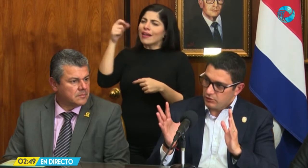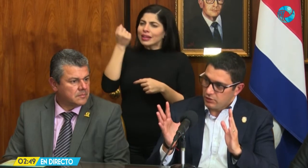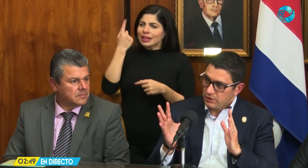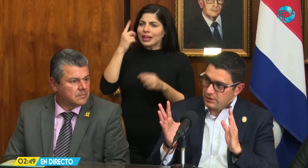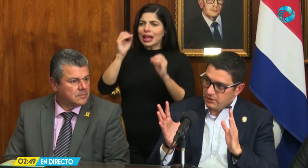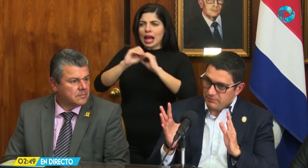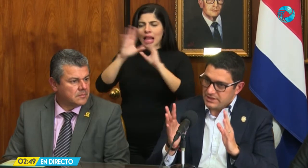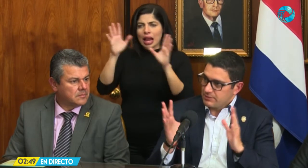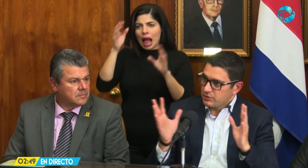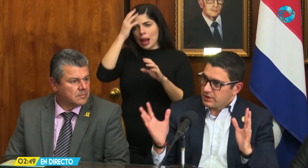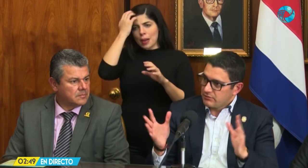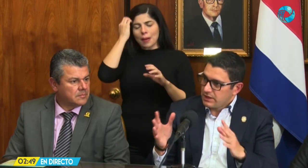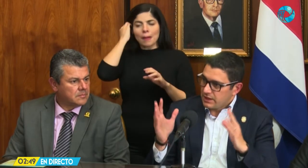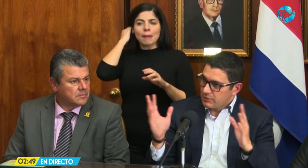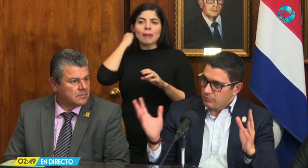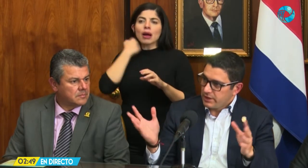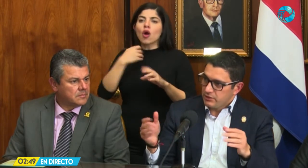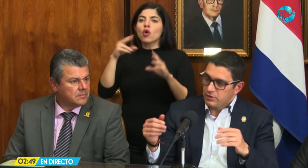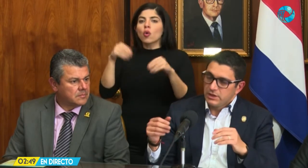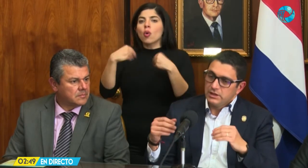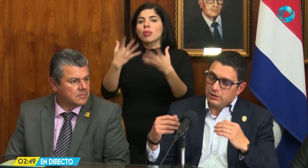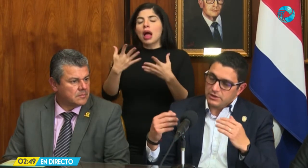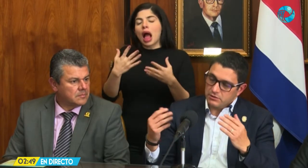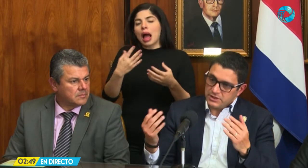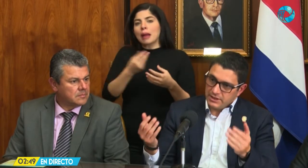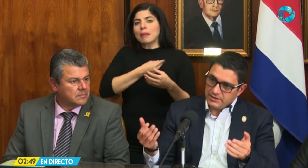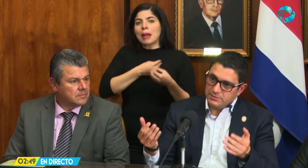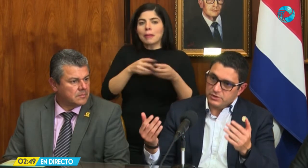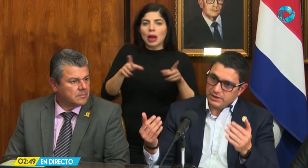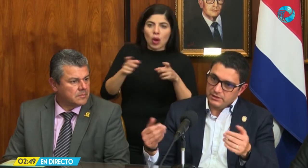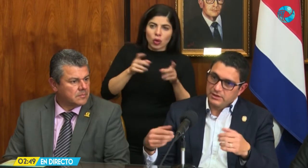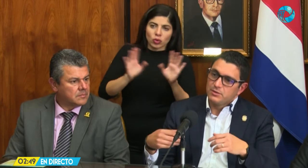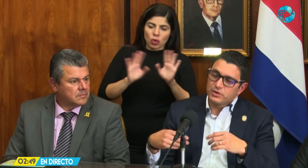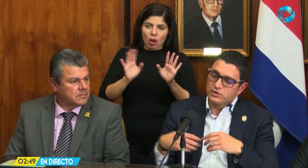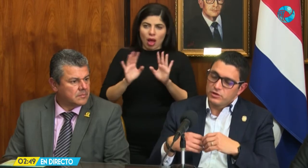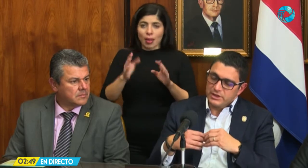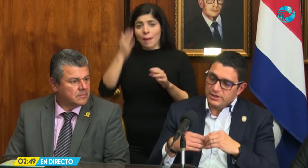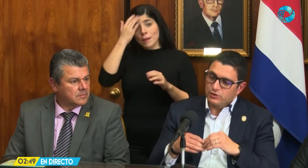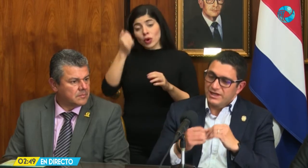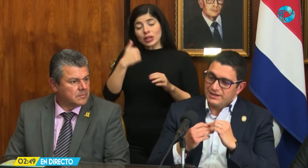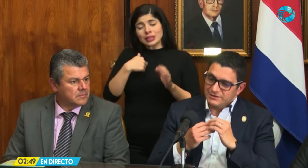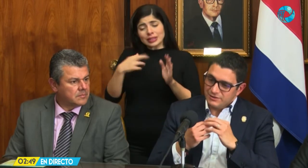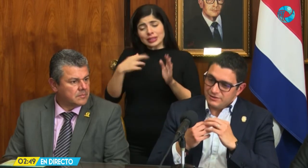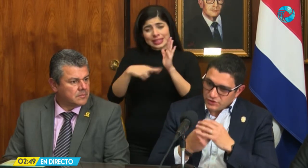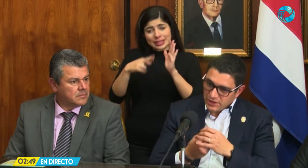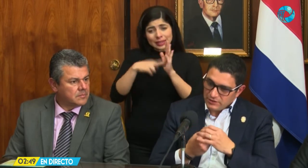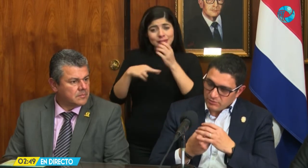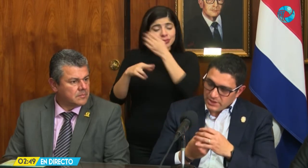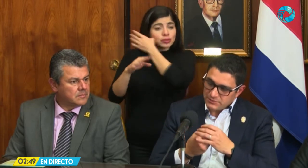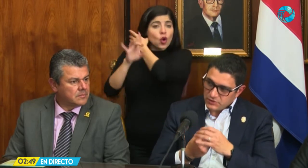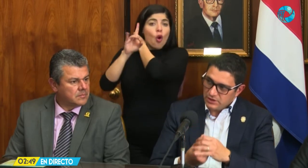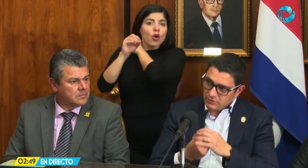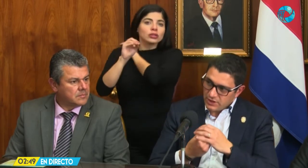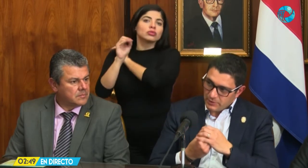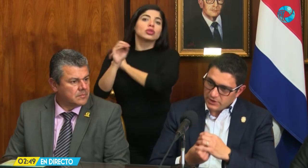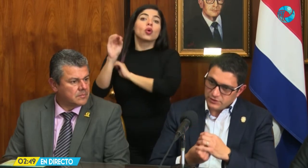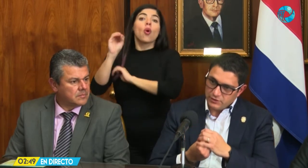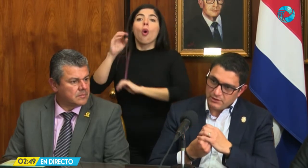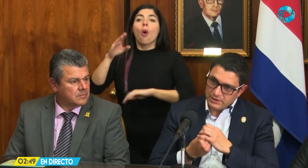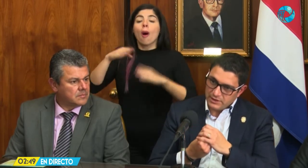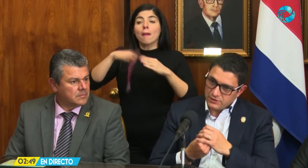para no empezar a provocar una alarma o un pánico. Y la otra cosa es importante, porque yo lo reitero, el 80 o más % de